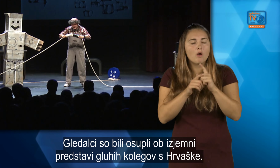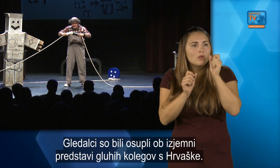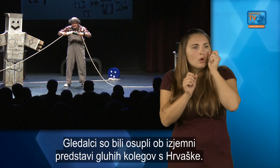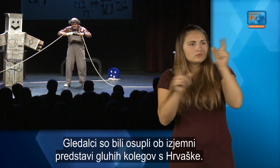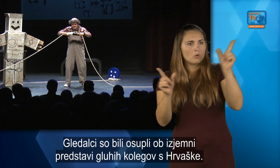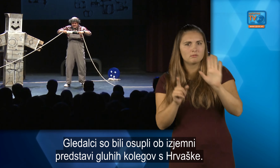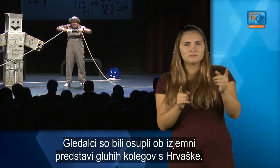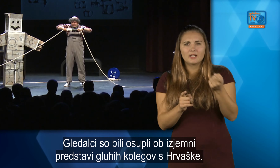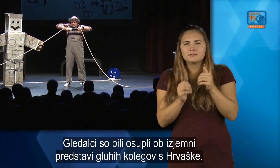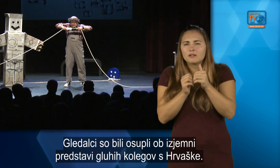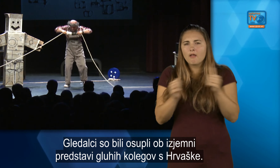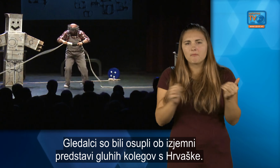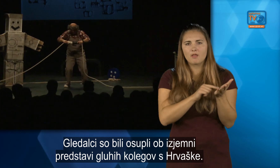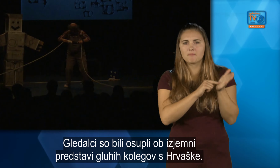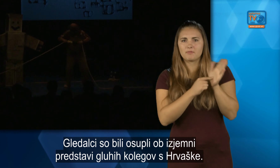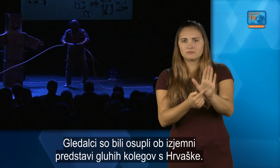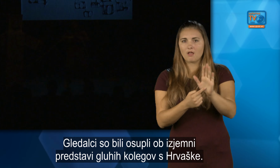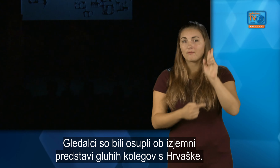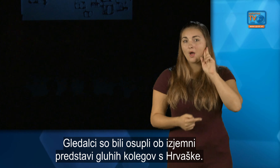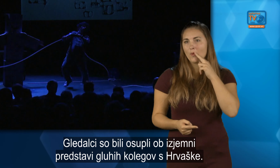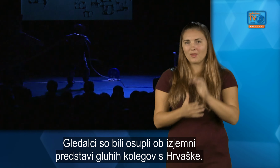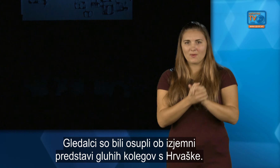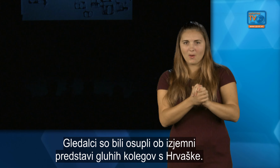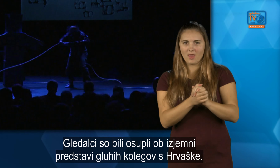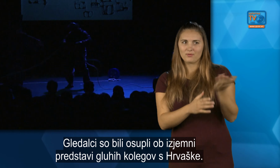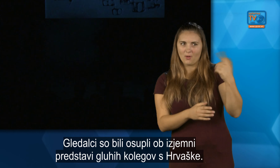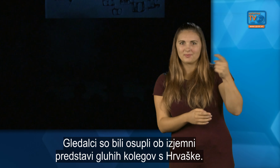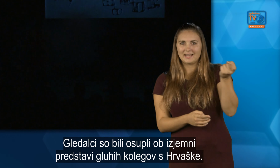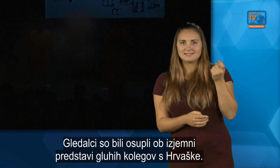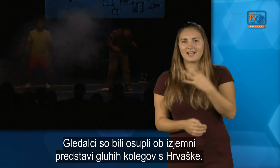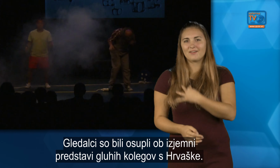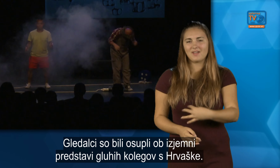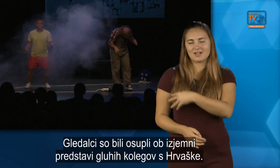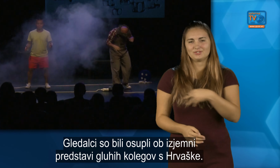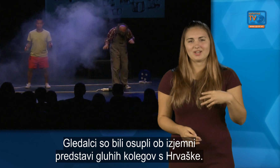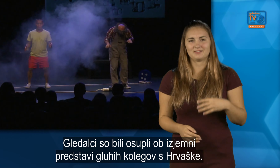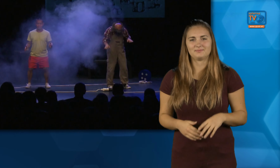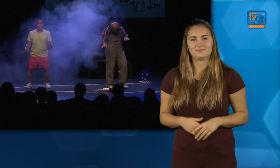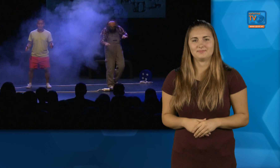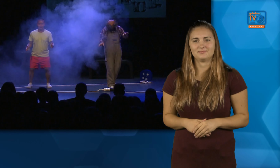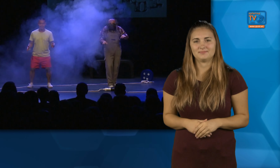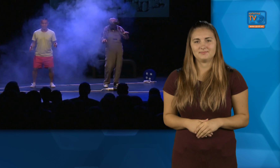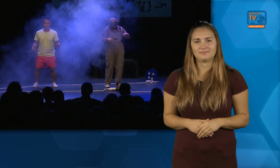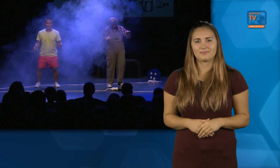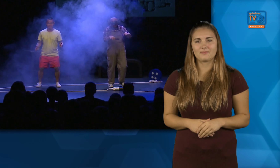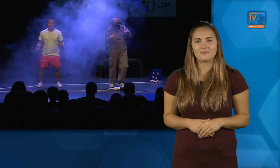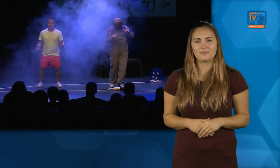Gledalci so bili osupli ob izjemni predstavi gluhih kolegov s Hrvaške.